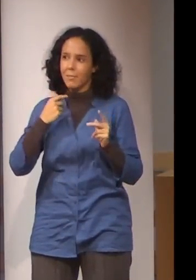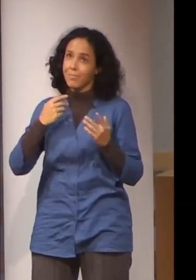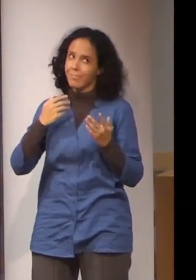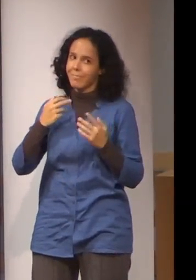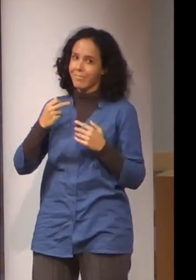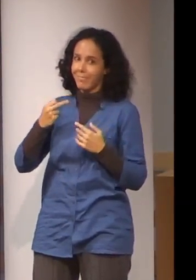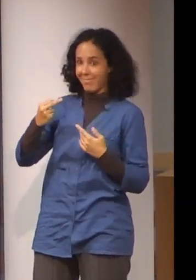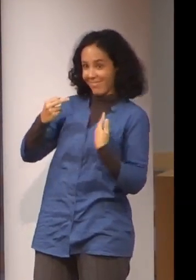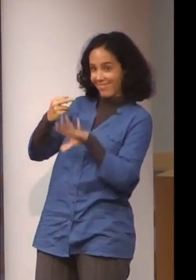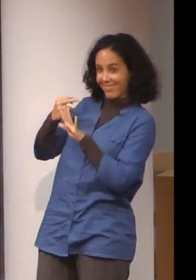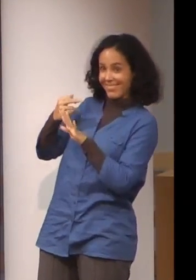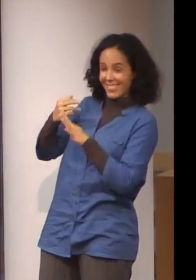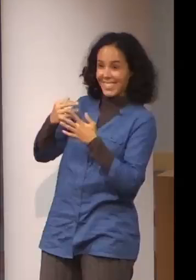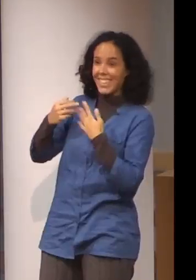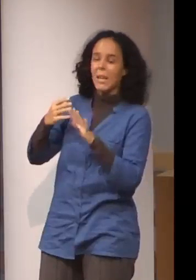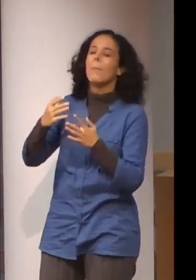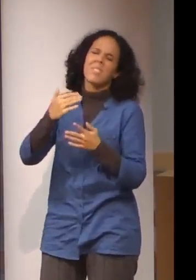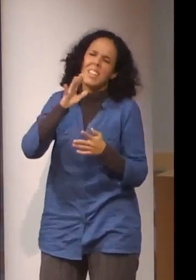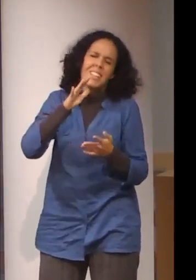Si os dais cuenta,